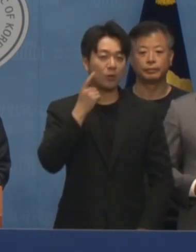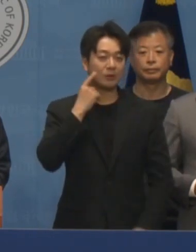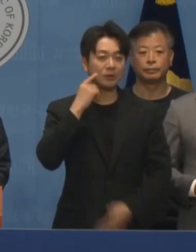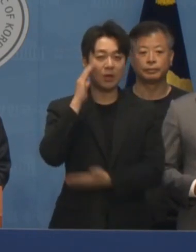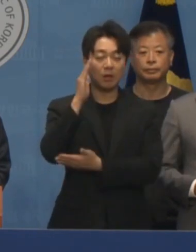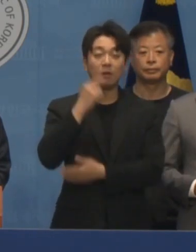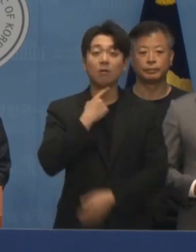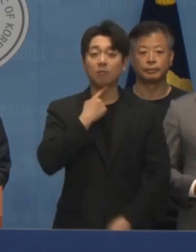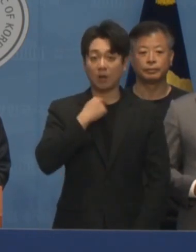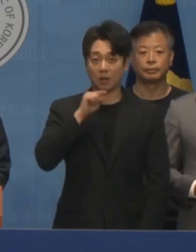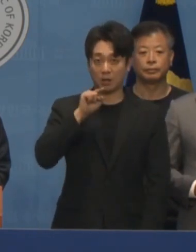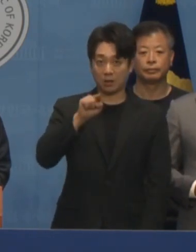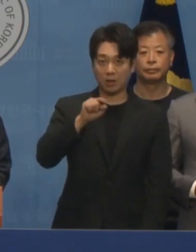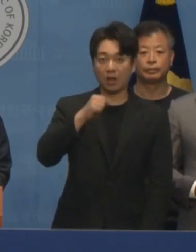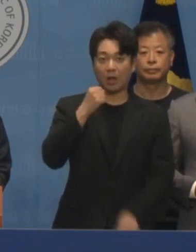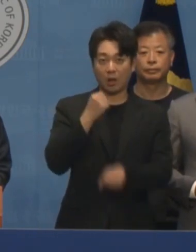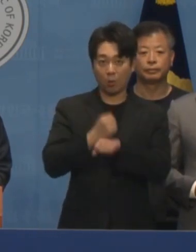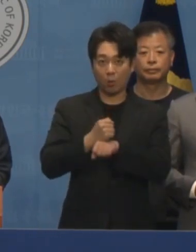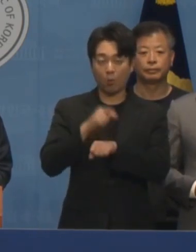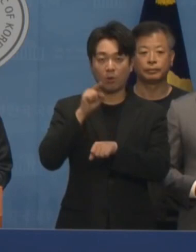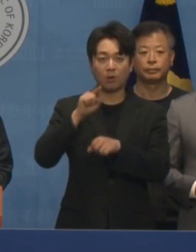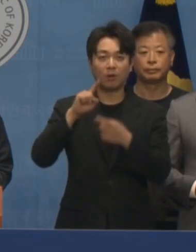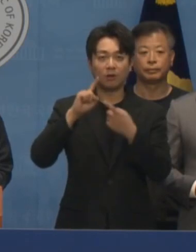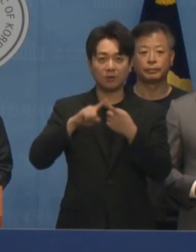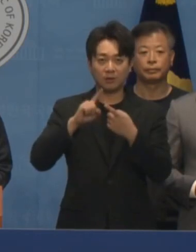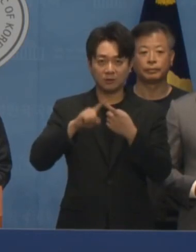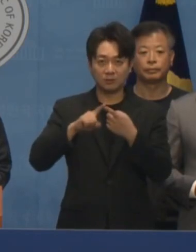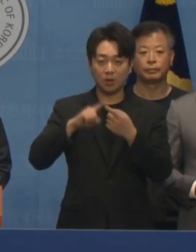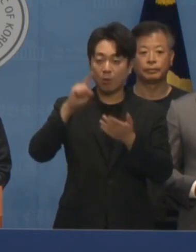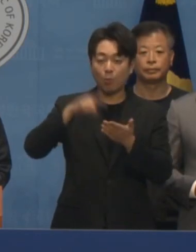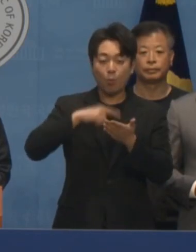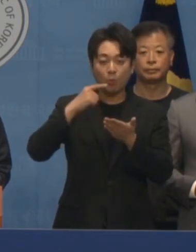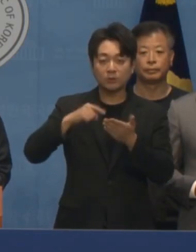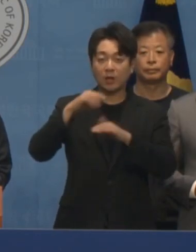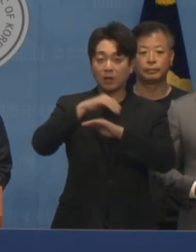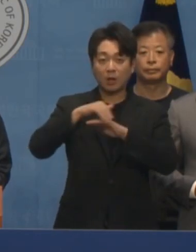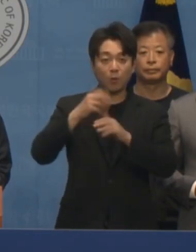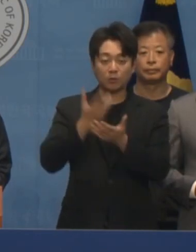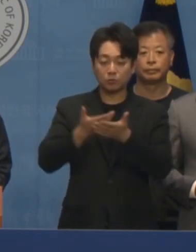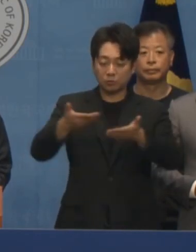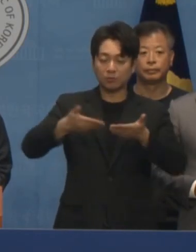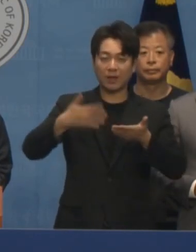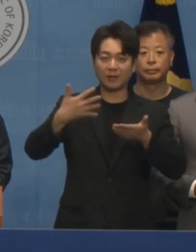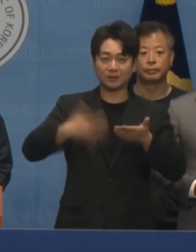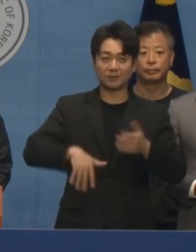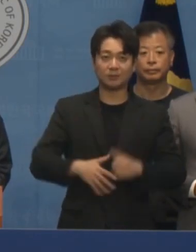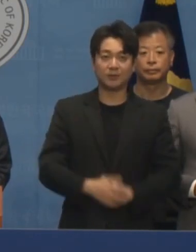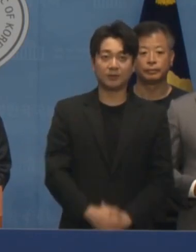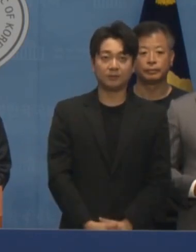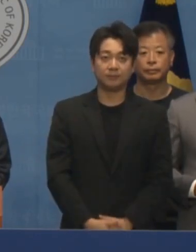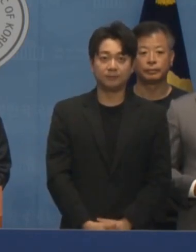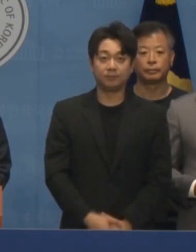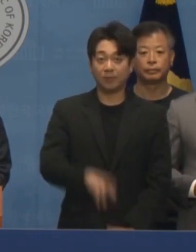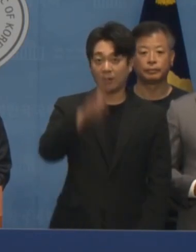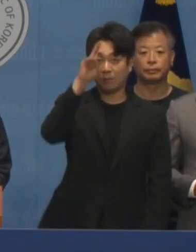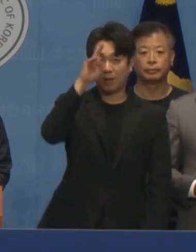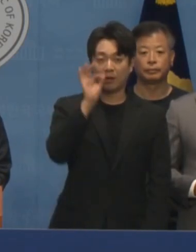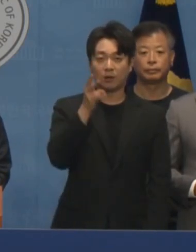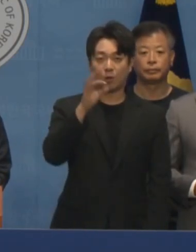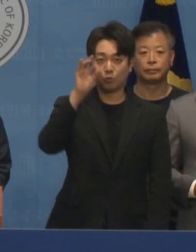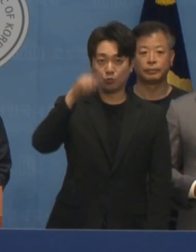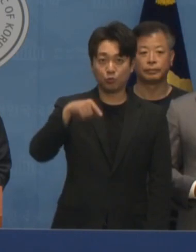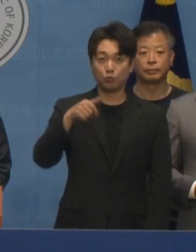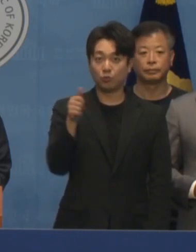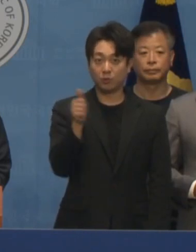변제는커녕 재판부에서 요청한 변제 계획서도 제출하지 않고 있습니다. 박영우 회장은 구속 6개월